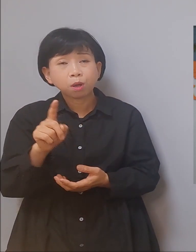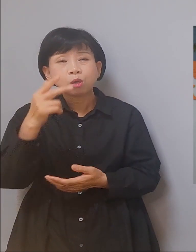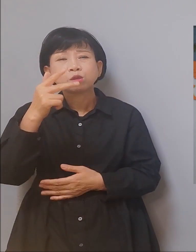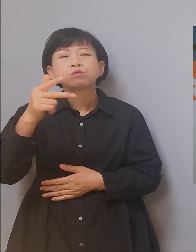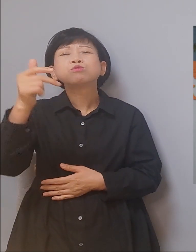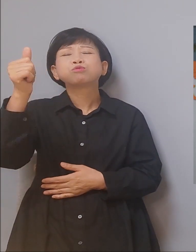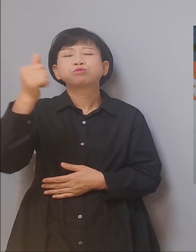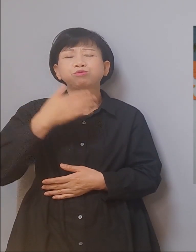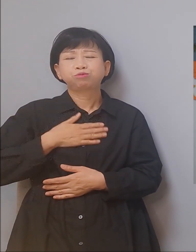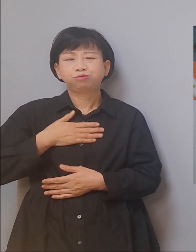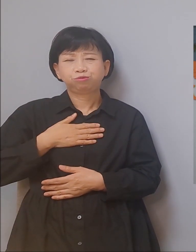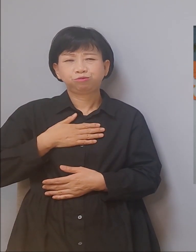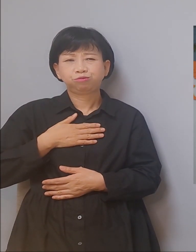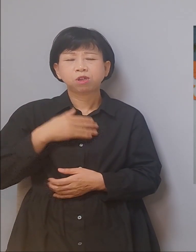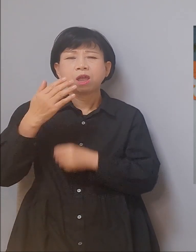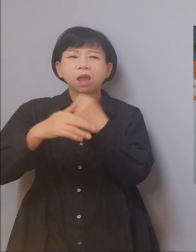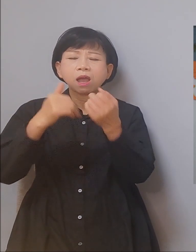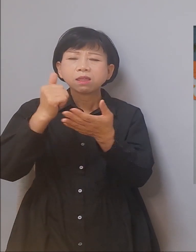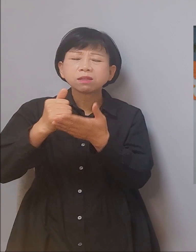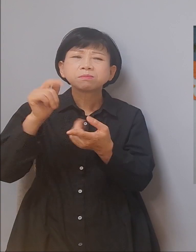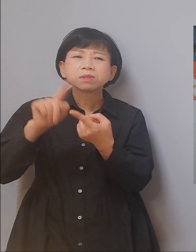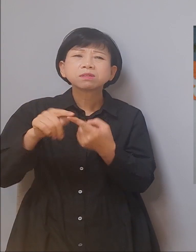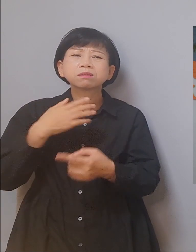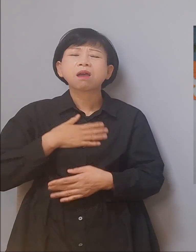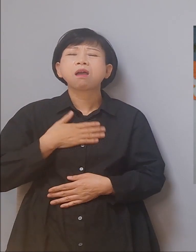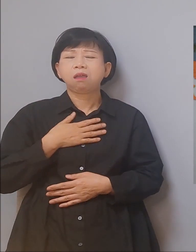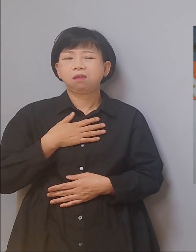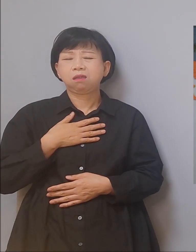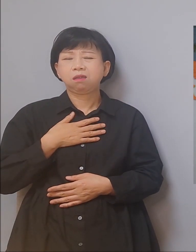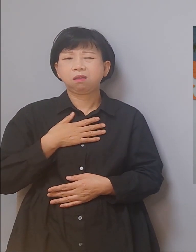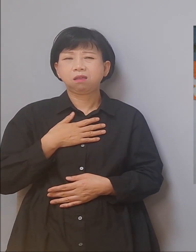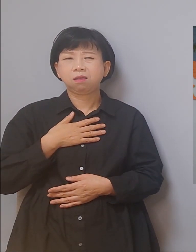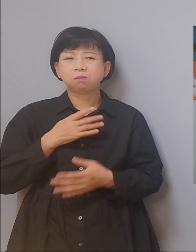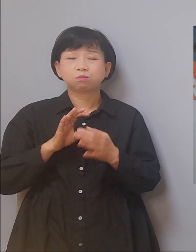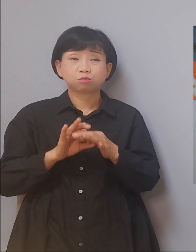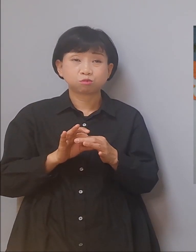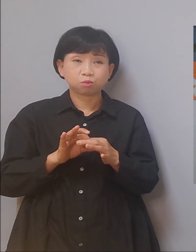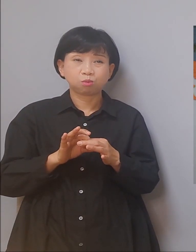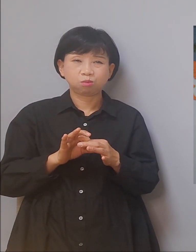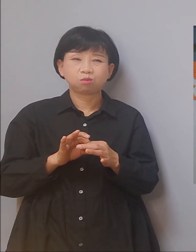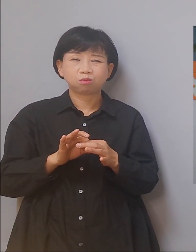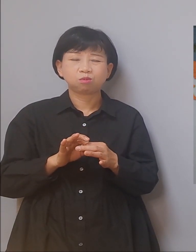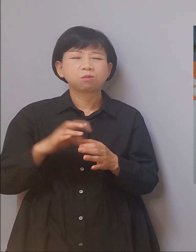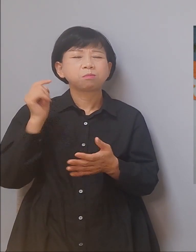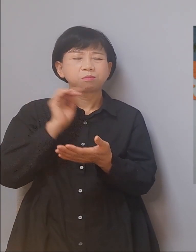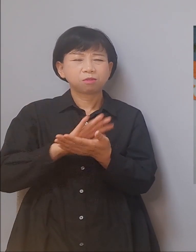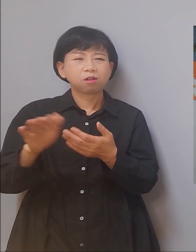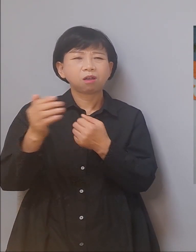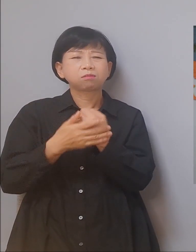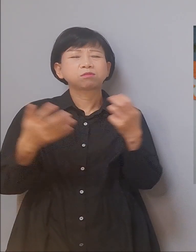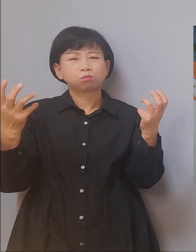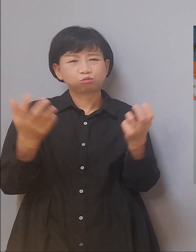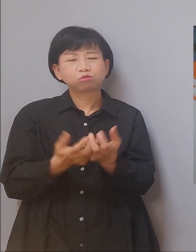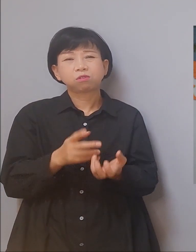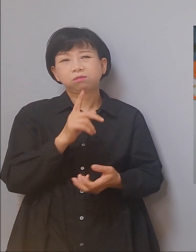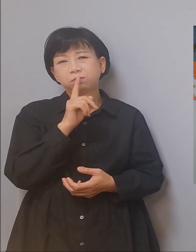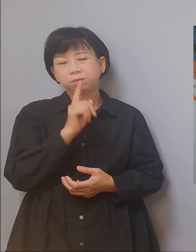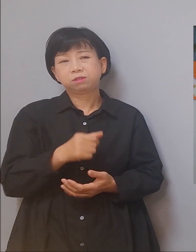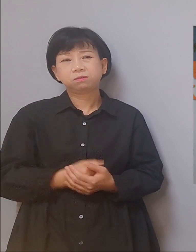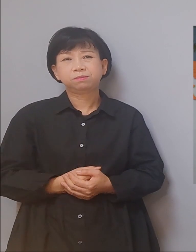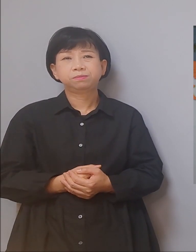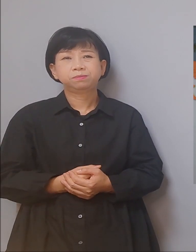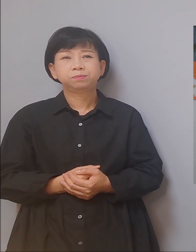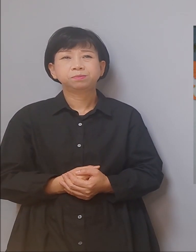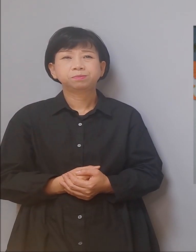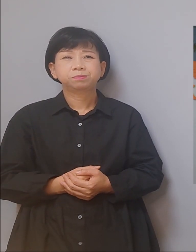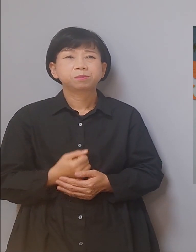그리스도를 알므로 우리에게 은혜와 평강이 더욱더 풍성해질 것이다 말하고 있습니다.